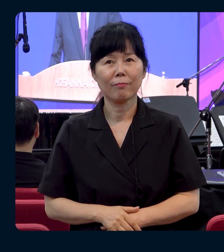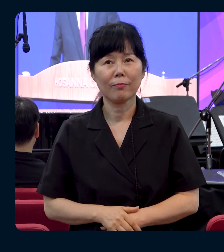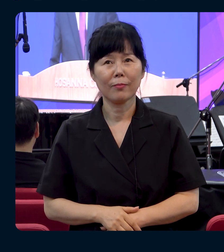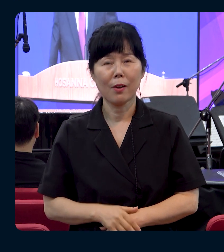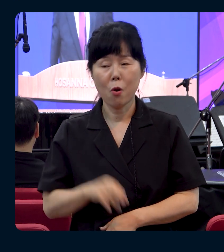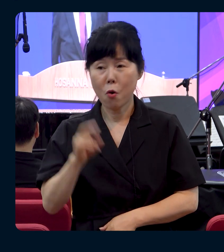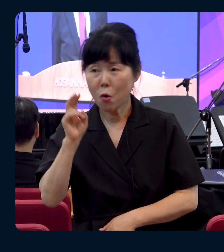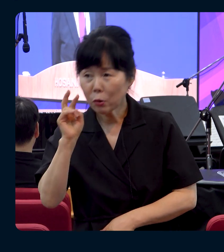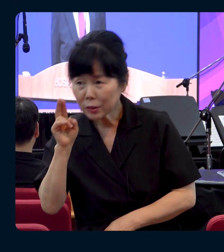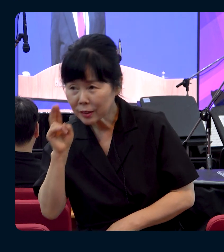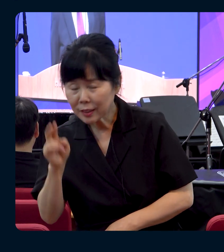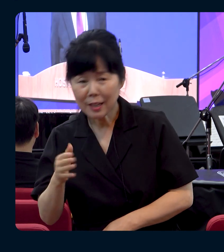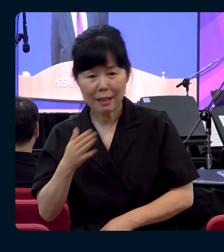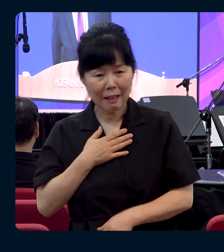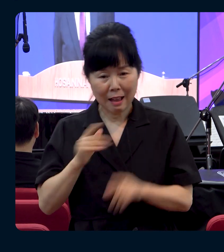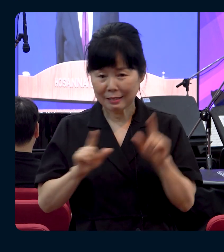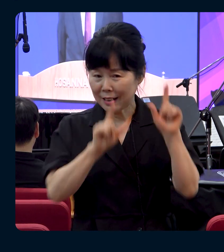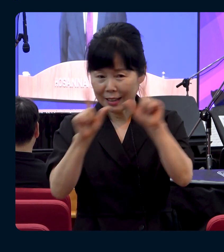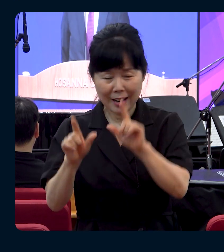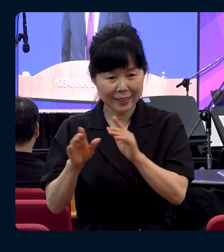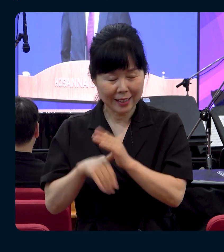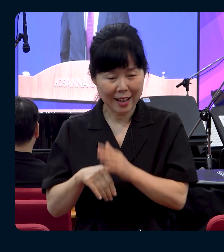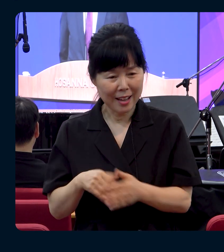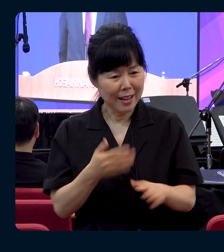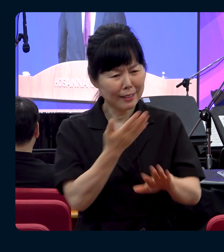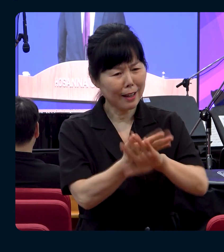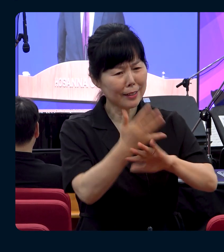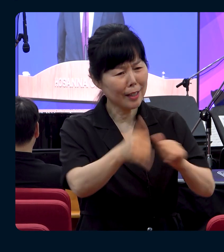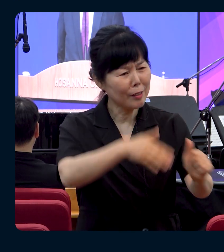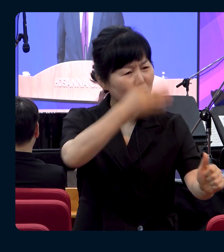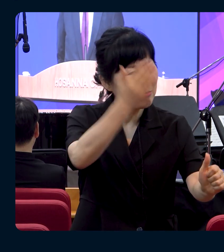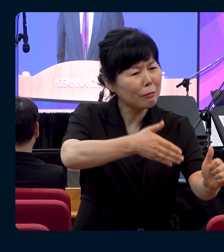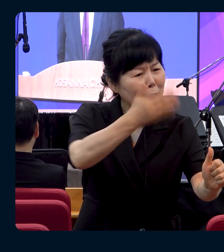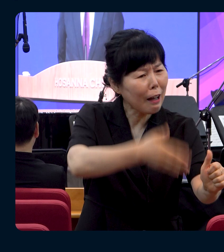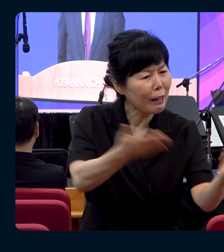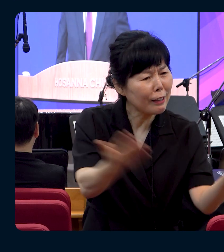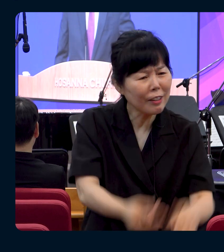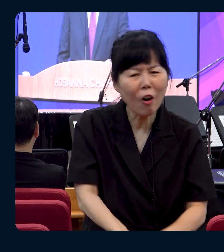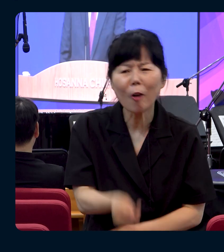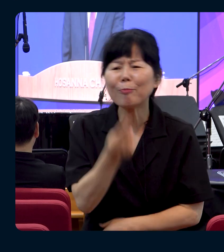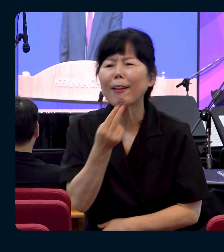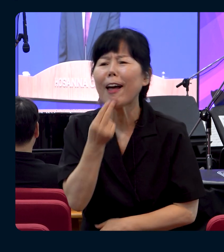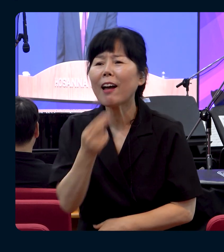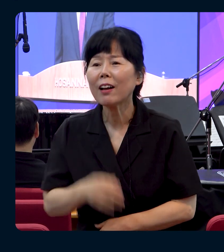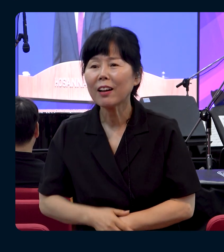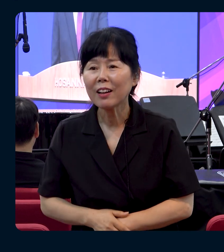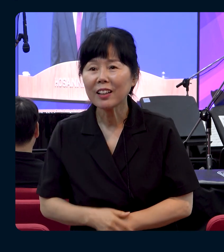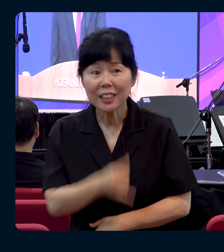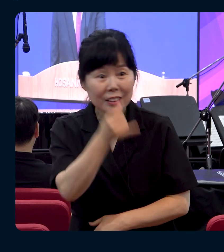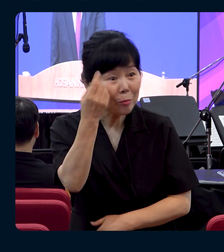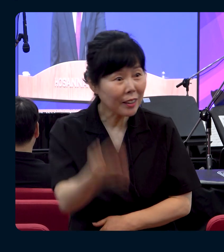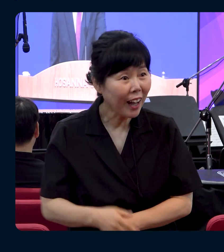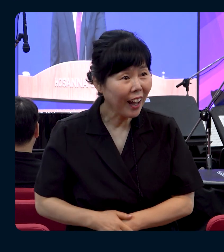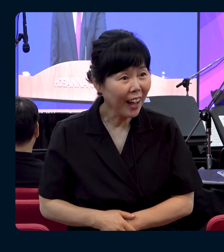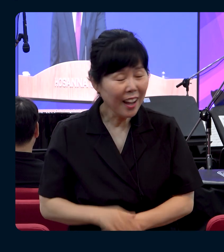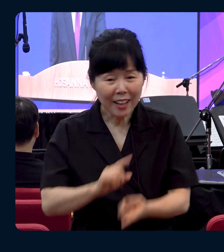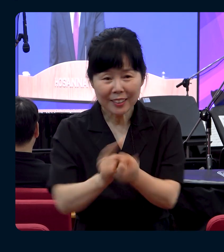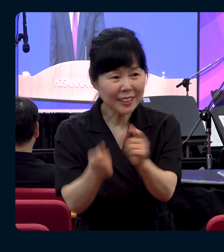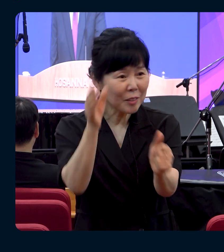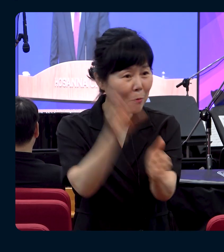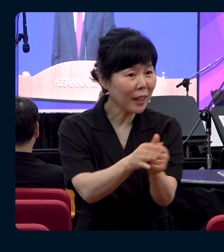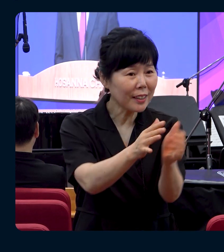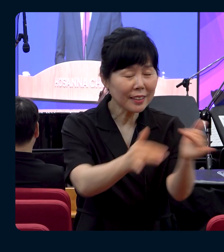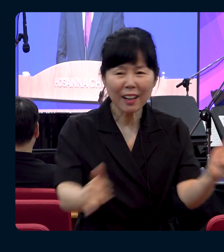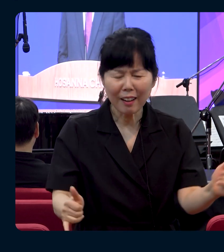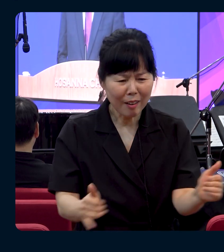혹시 나는 살아가면서 뭐 남에게 뭔가 부탁할 일도 별로 없고 맡길 일은 더더욱